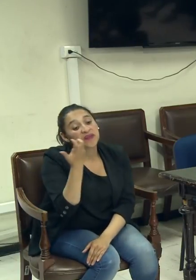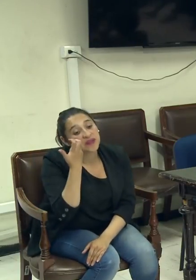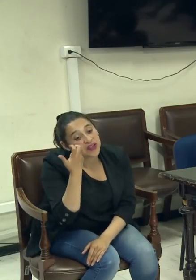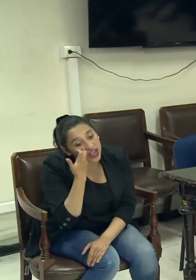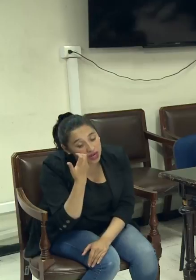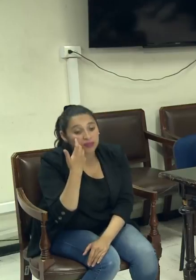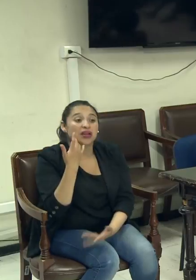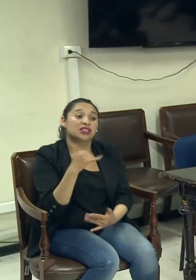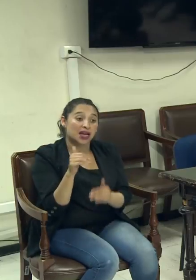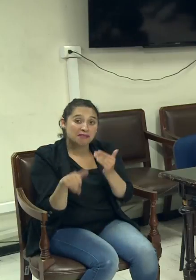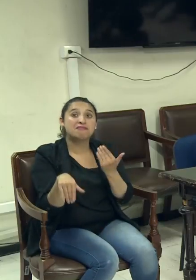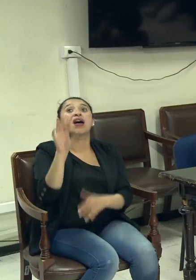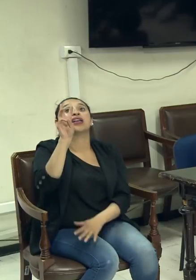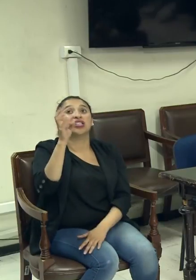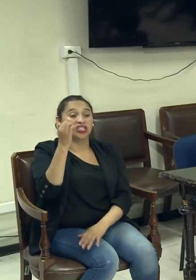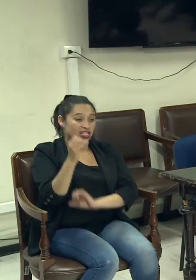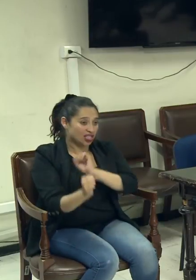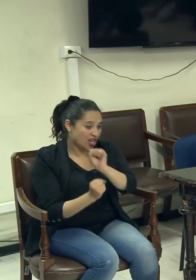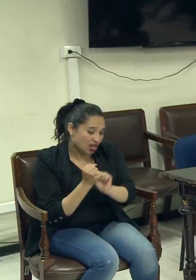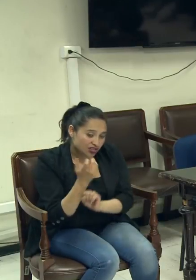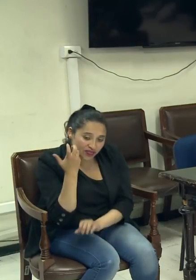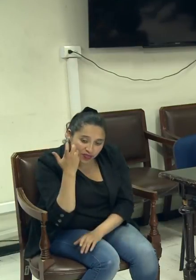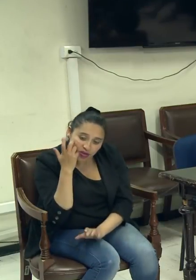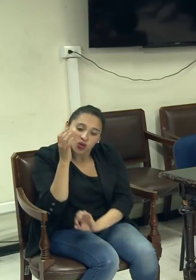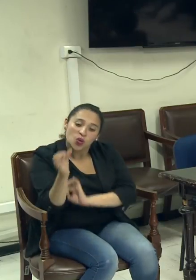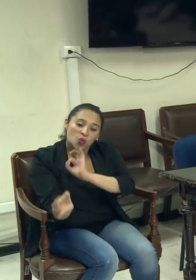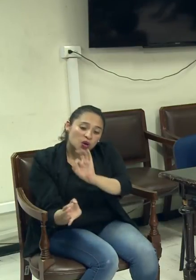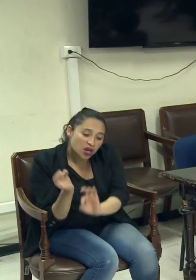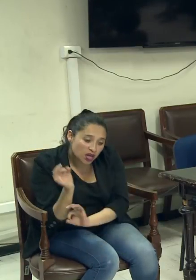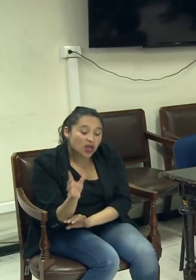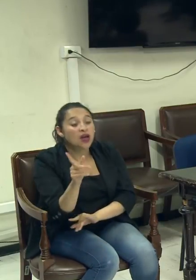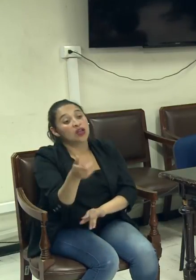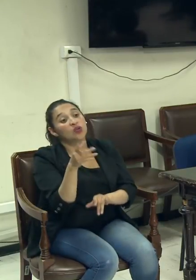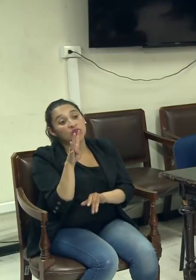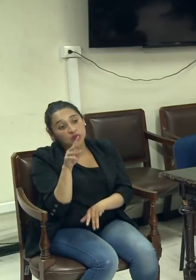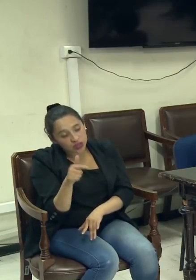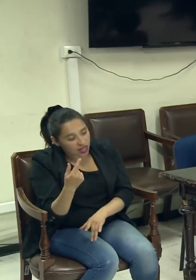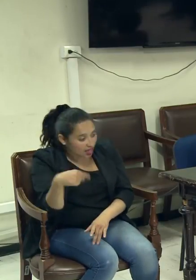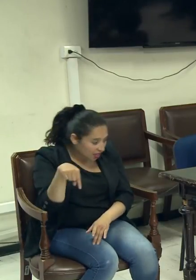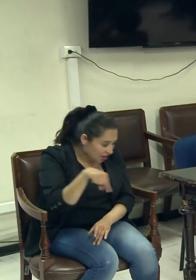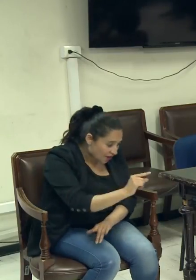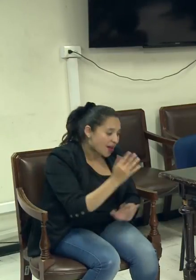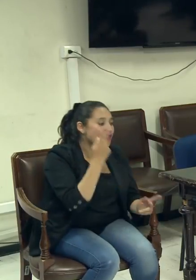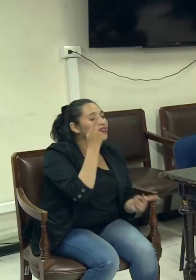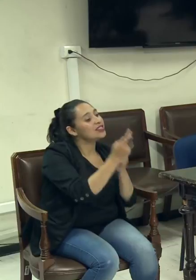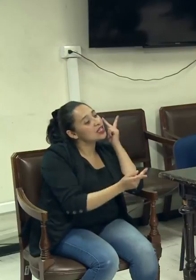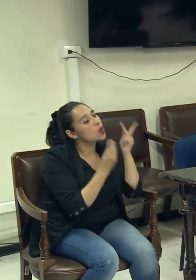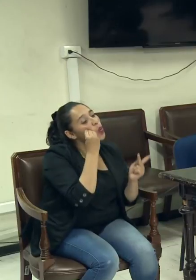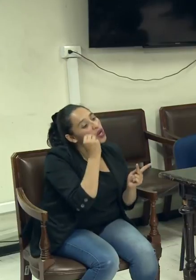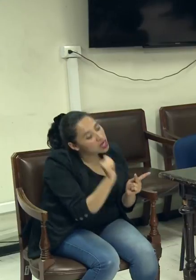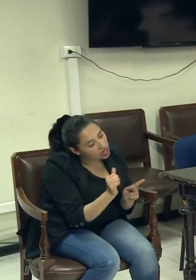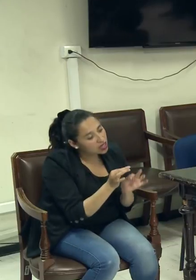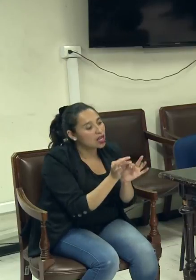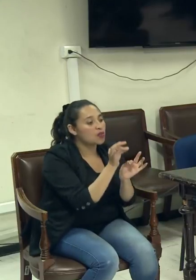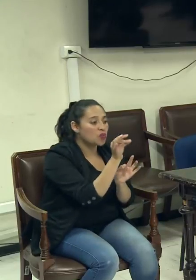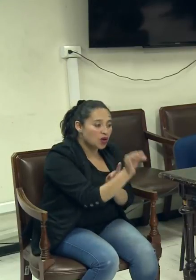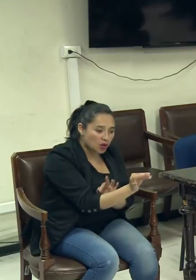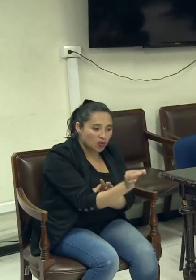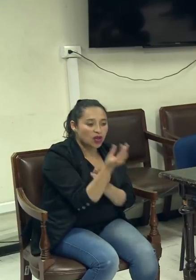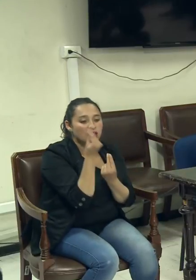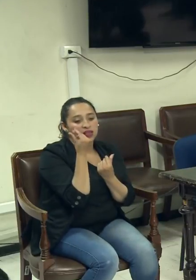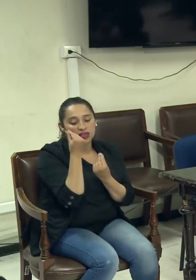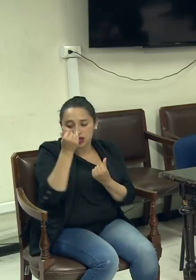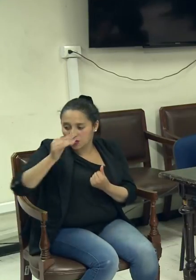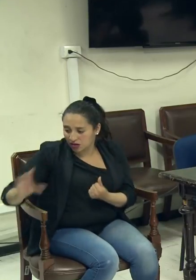cumplieron 80 años, quien va a visitar a tu abuelita al pueblo y le lleva el dinero que yo gano y que tú